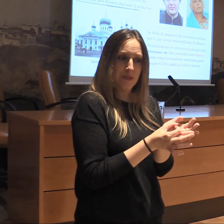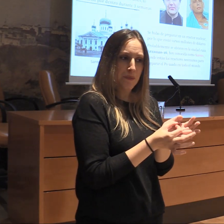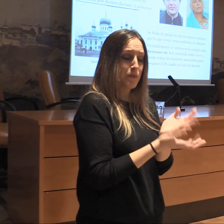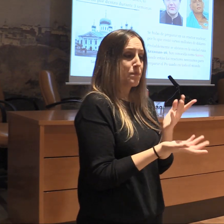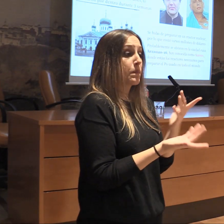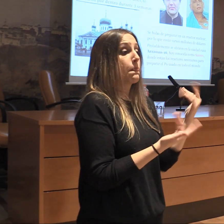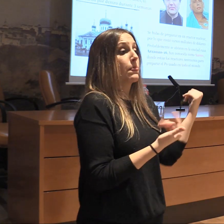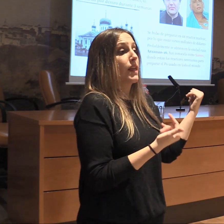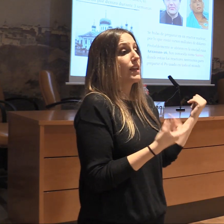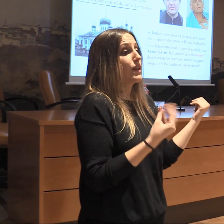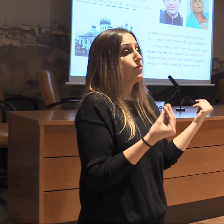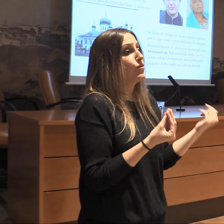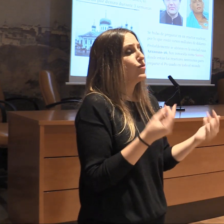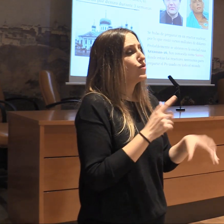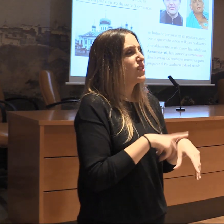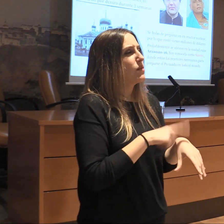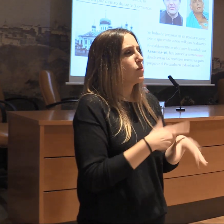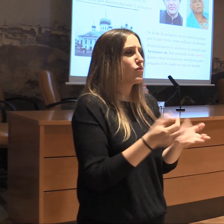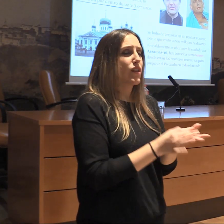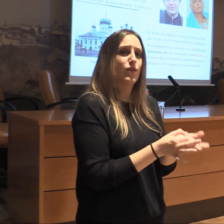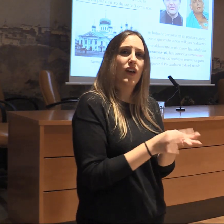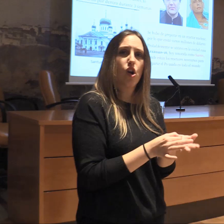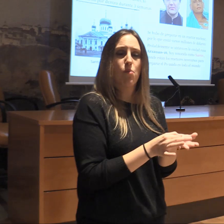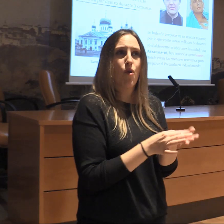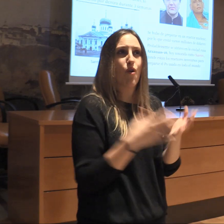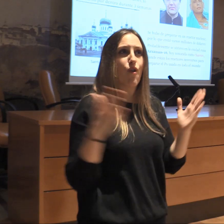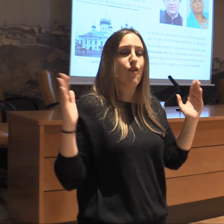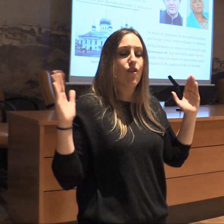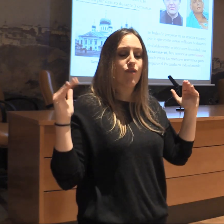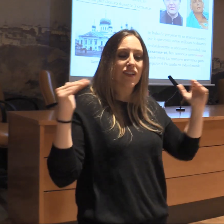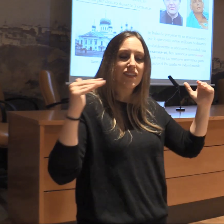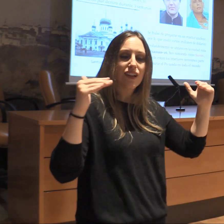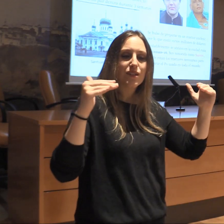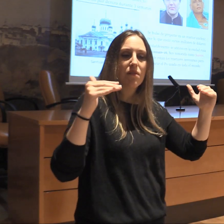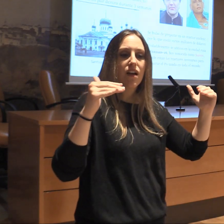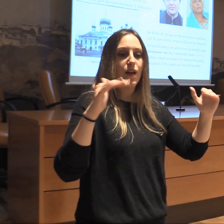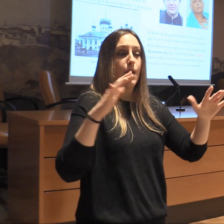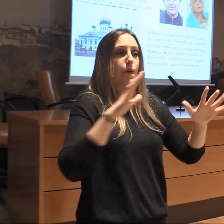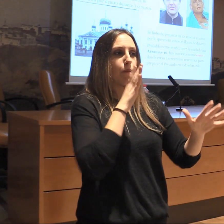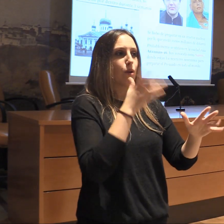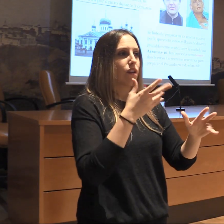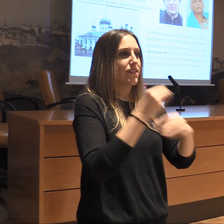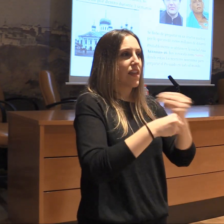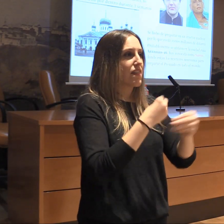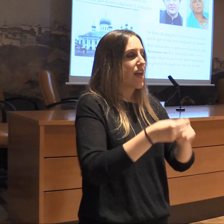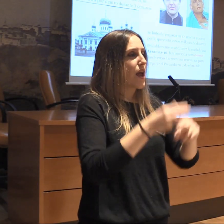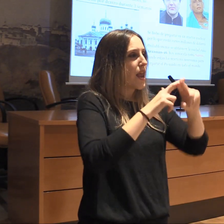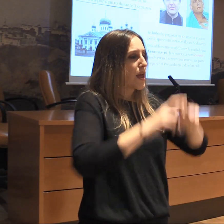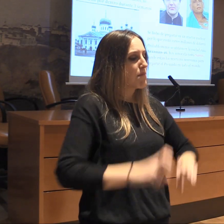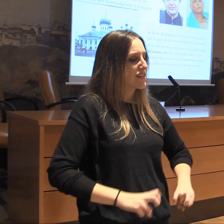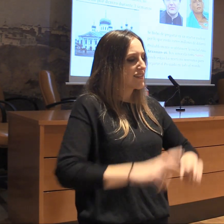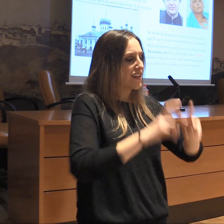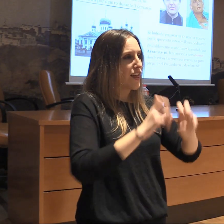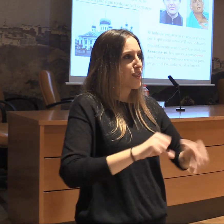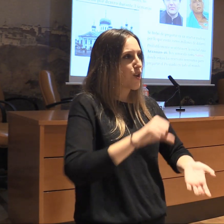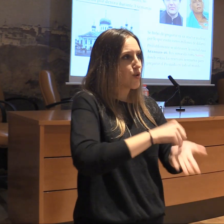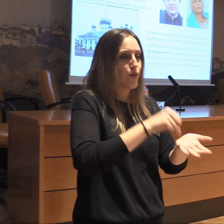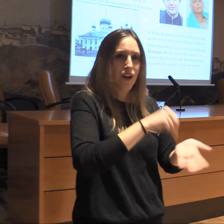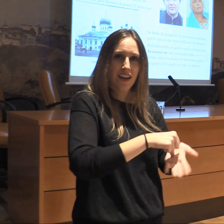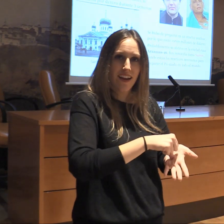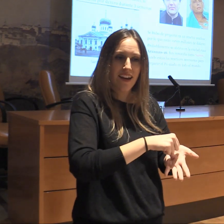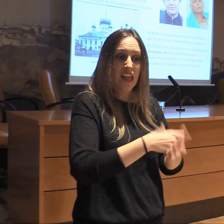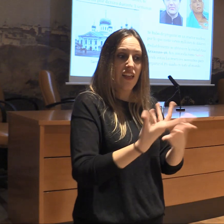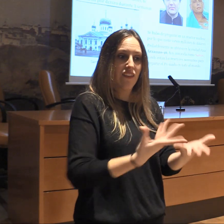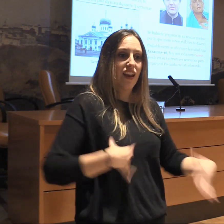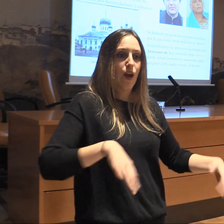que durante mucho tiempo fue una ciudad fantasma porque era donde se hacía toda la investigación nuclear de la